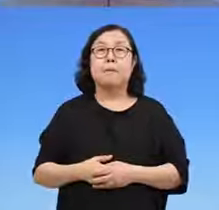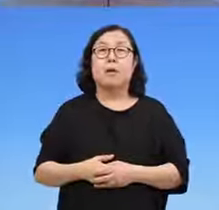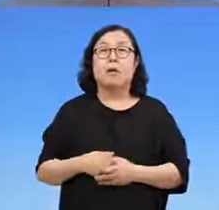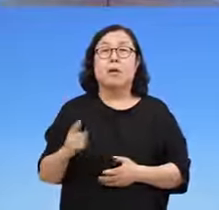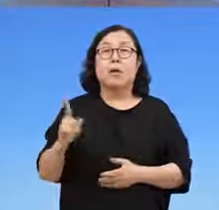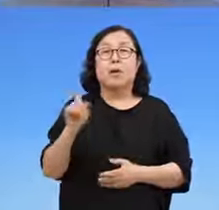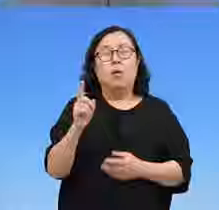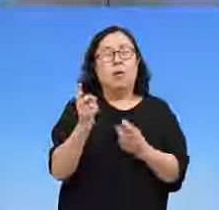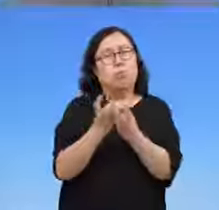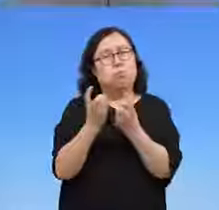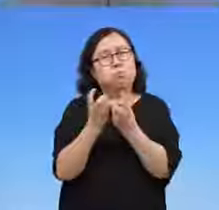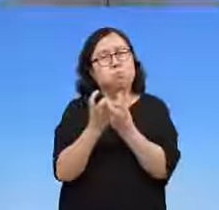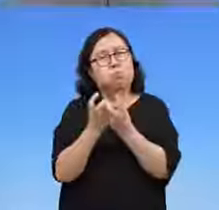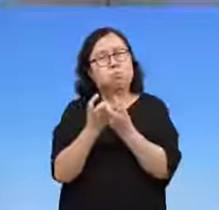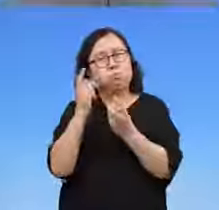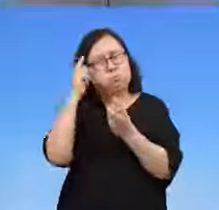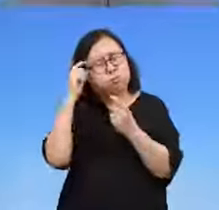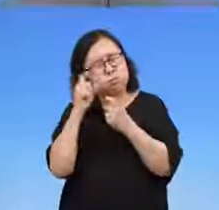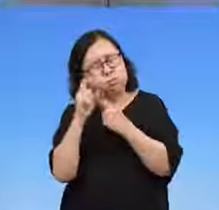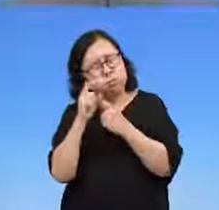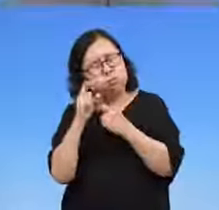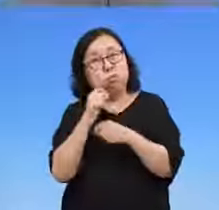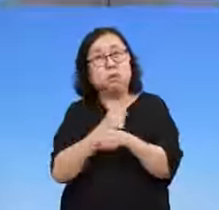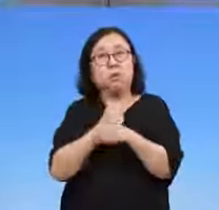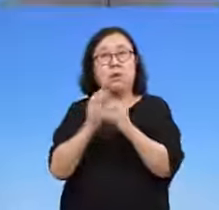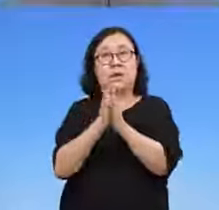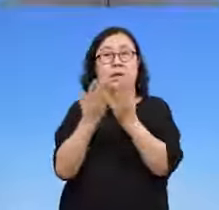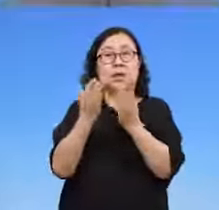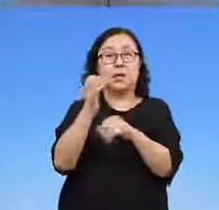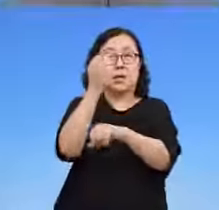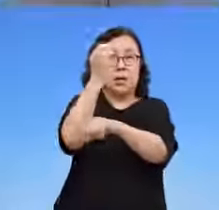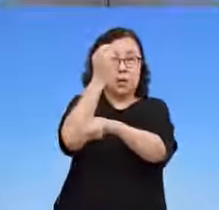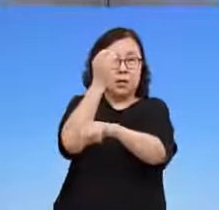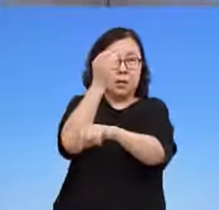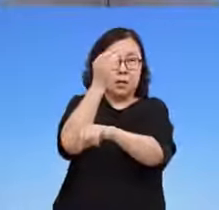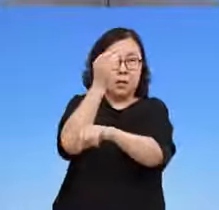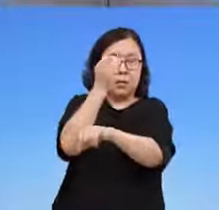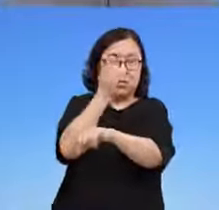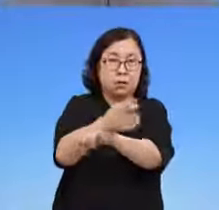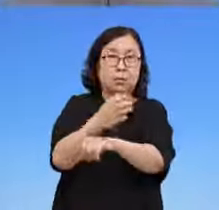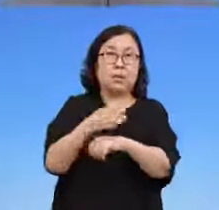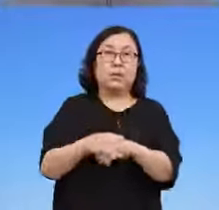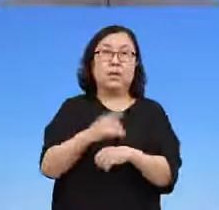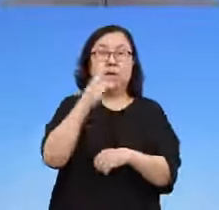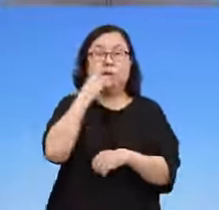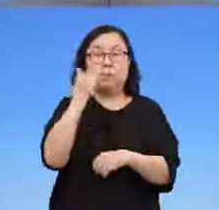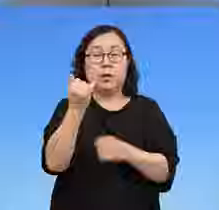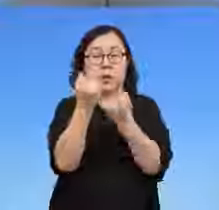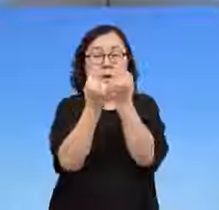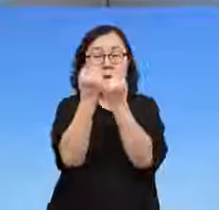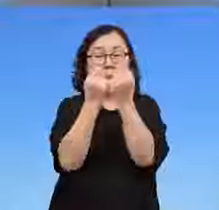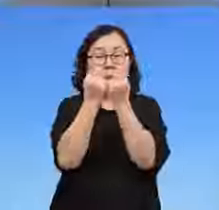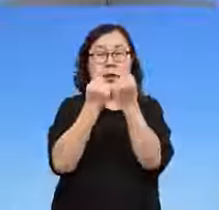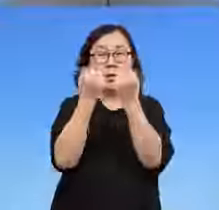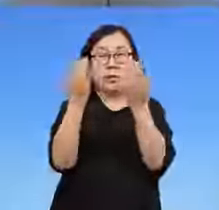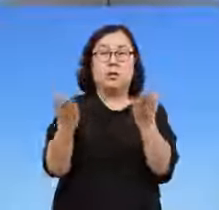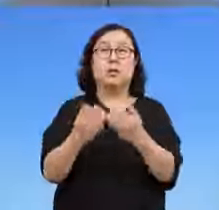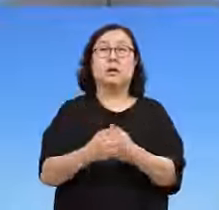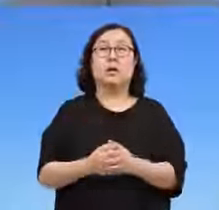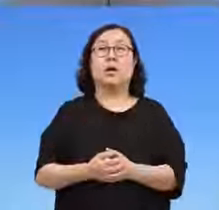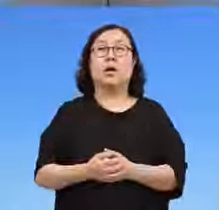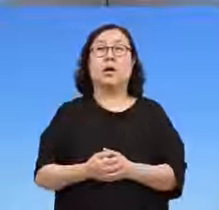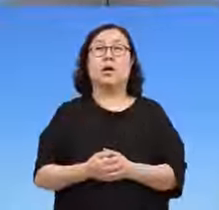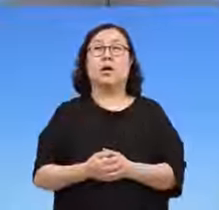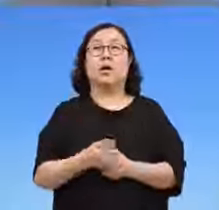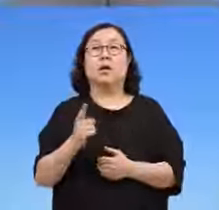그래서 내가 너무 이제 이걸 어떻게 하게 지난 주일날 그 책을 구입하신 부모님들에게 혹시 오해가 될까봐 미리 이제 이런 설명을 다